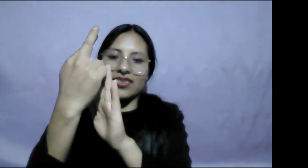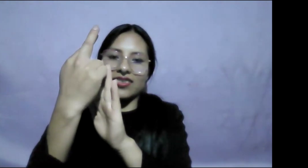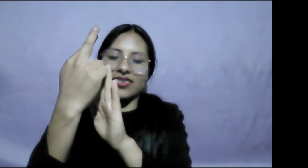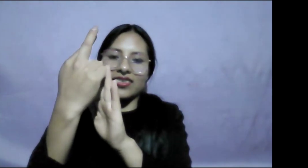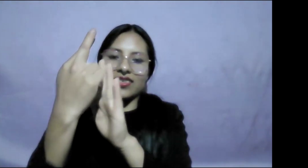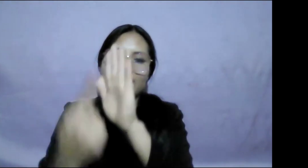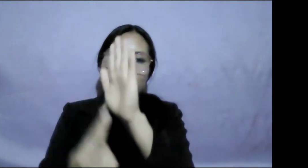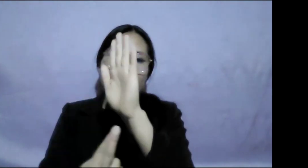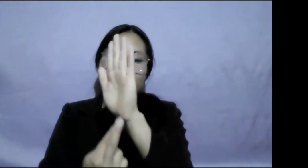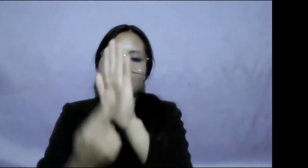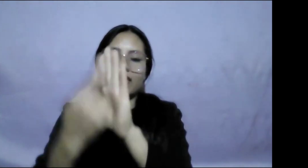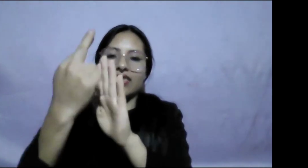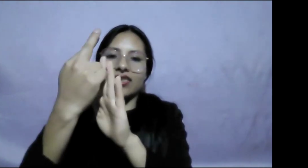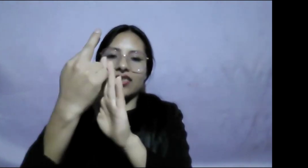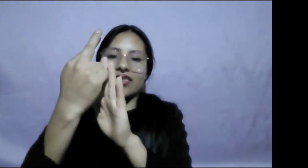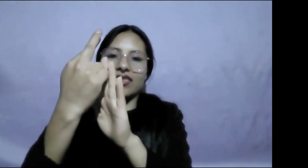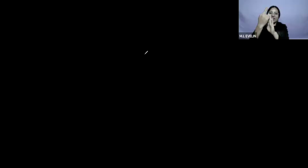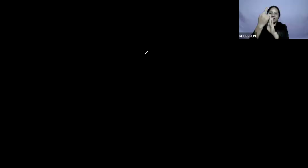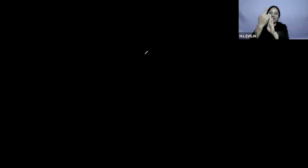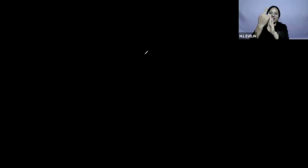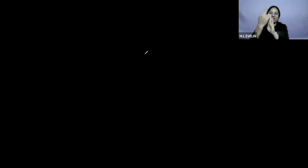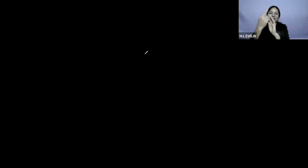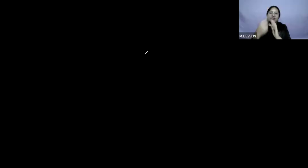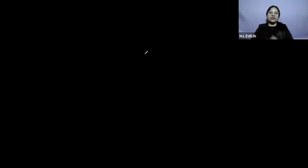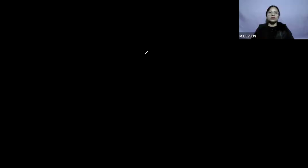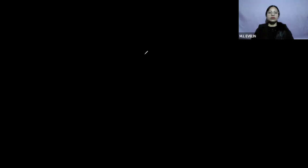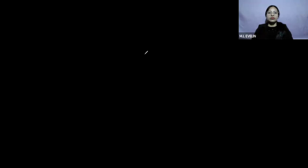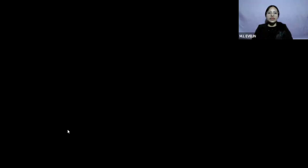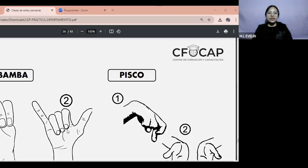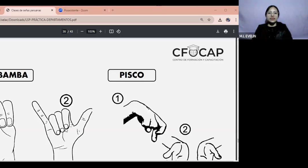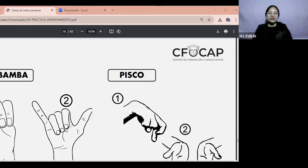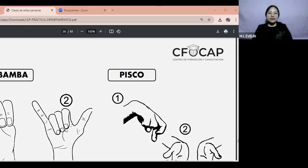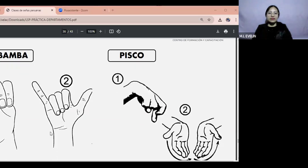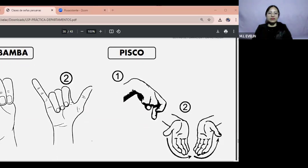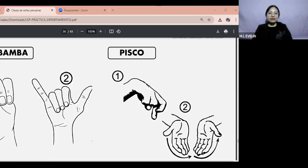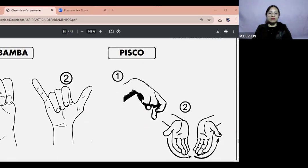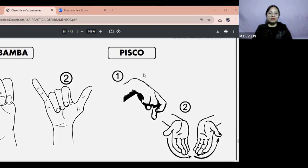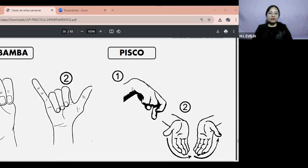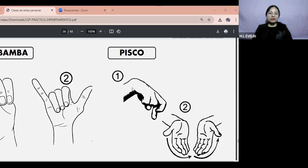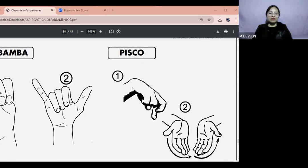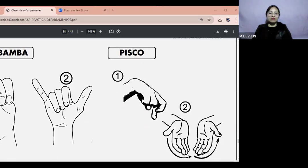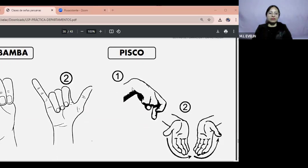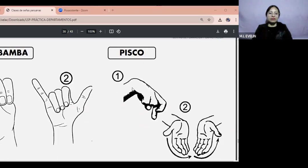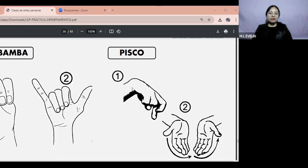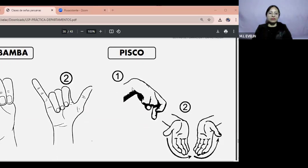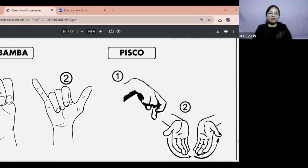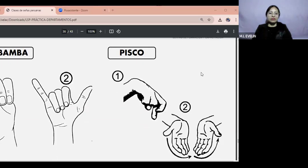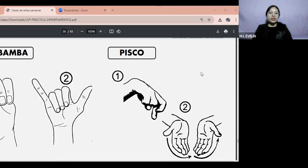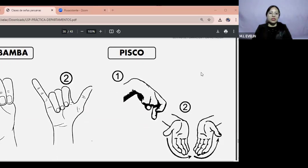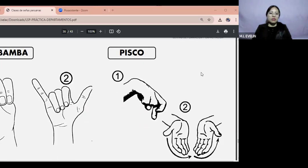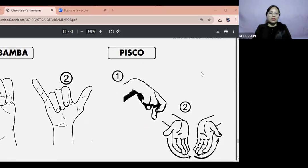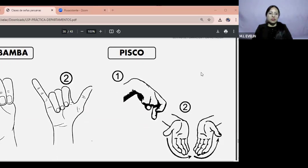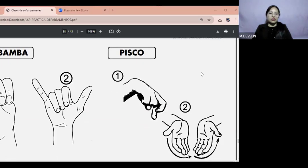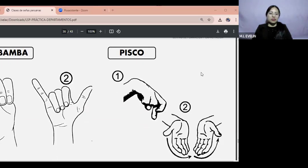excelente muy bien muchas gracias por su atención moyobamba la